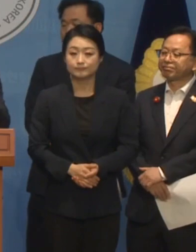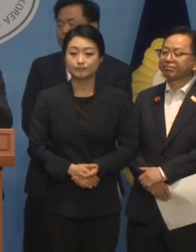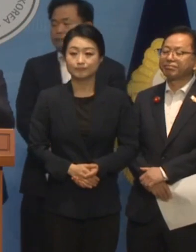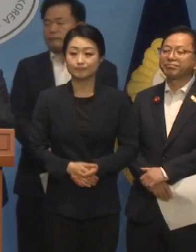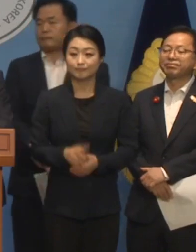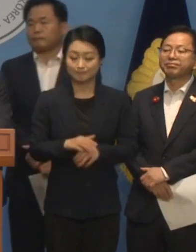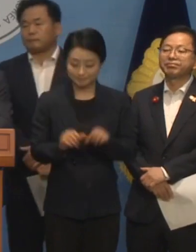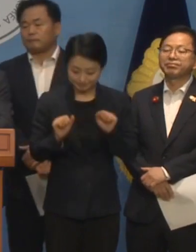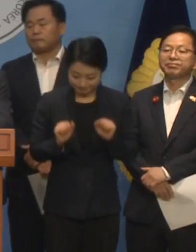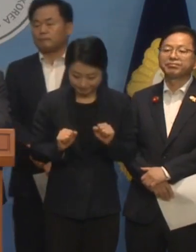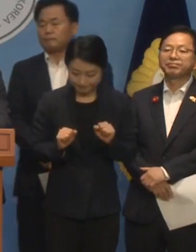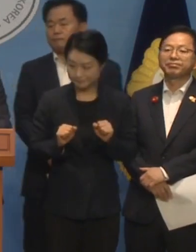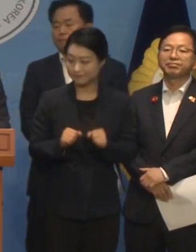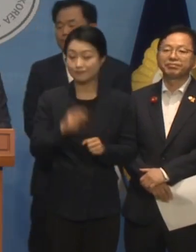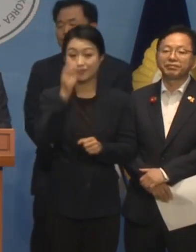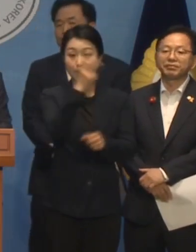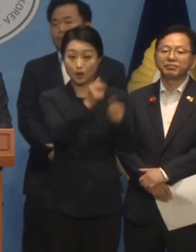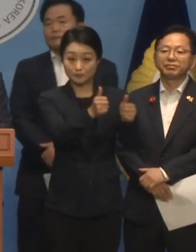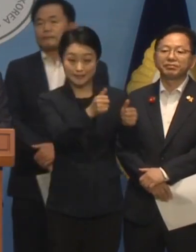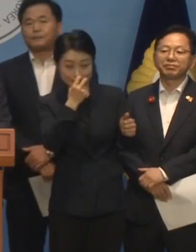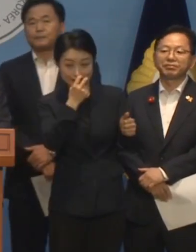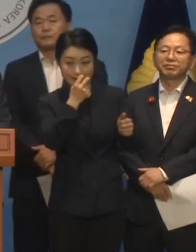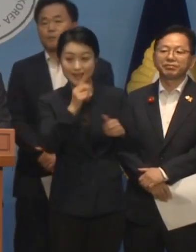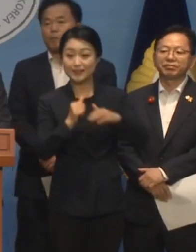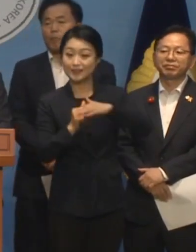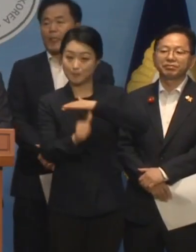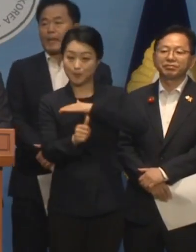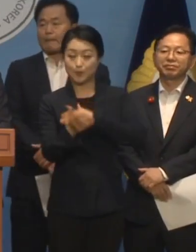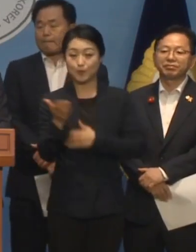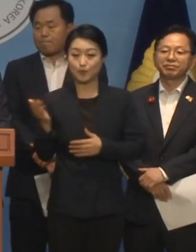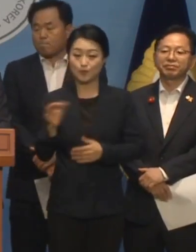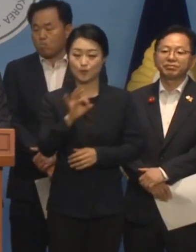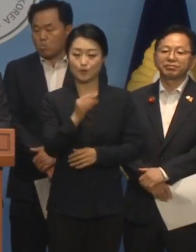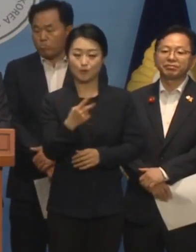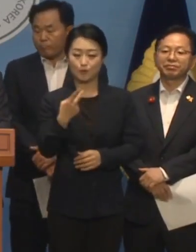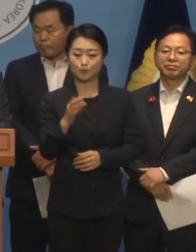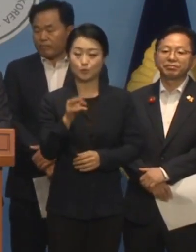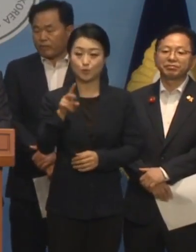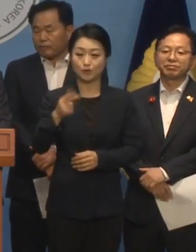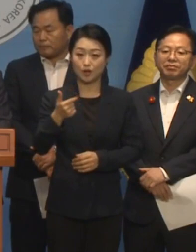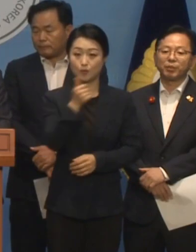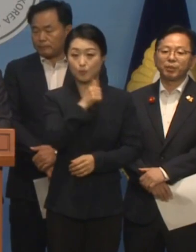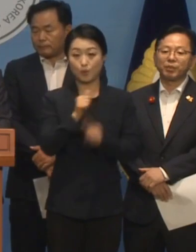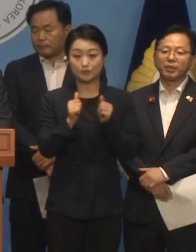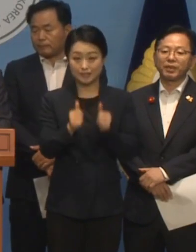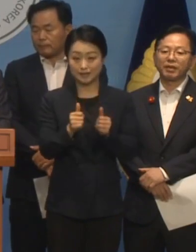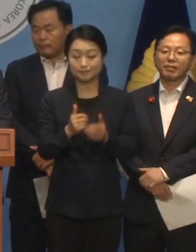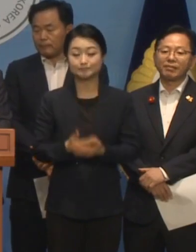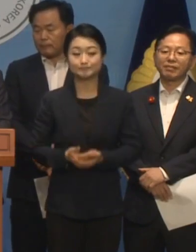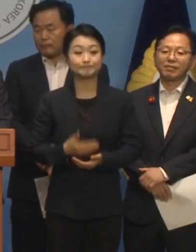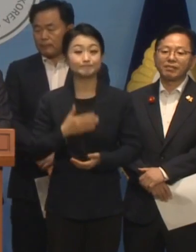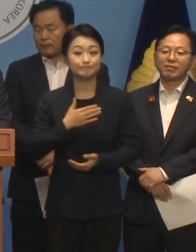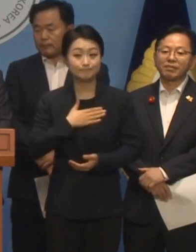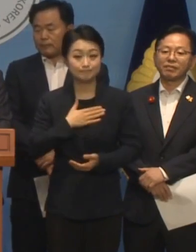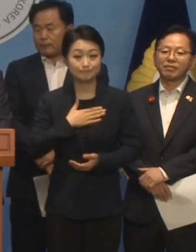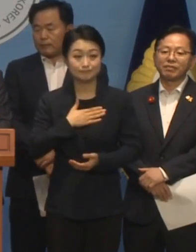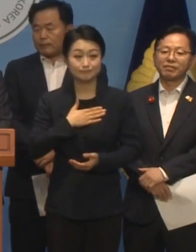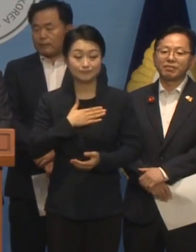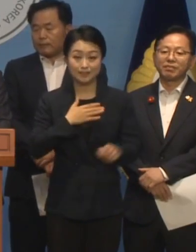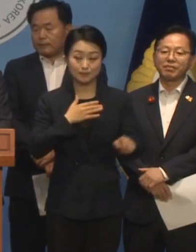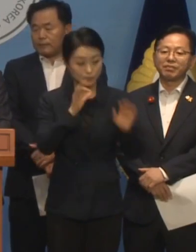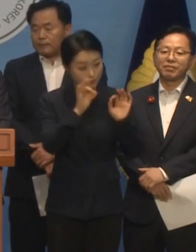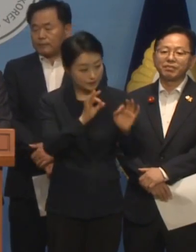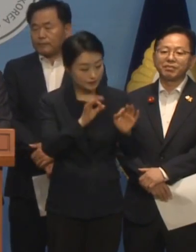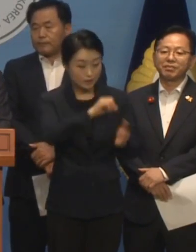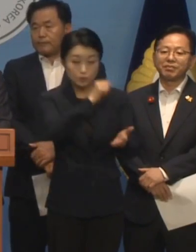네, 안녕하십니까. 검사를 검사하는 변호사 모임 맡고 있는 오동현 변호사입니다. 죄가 있어 벌 주자는 게 아니라